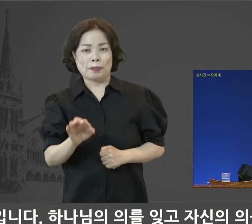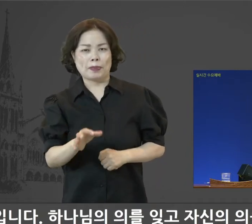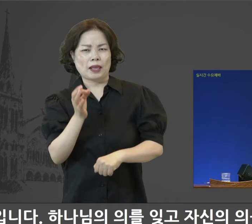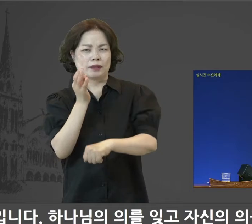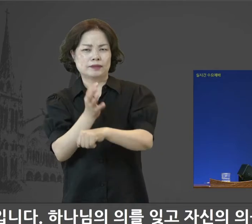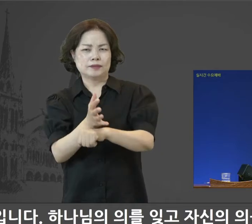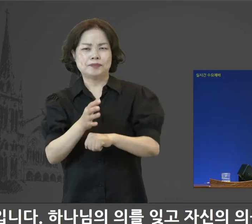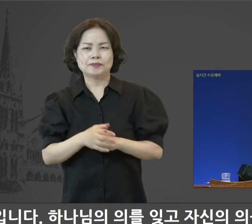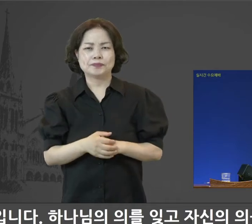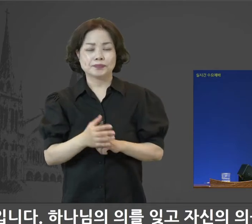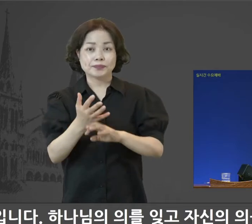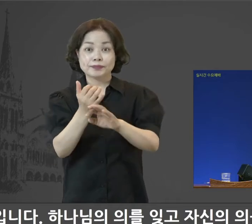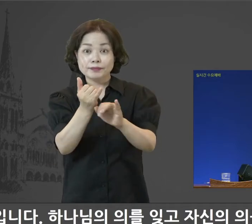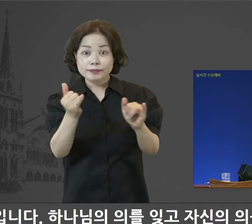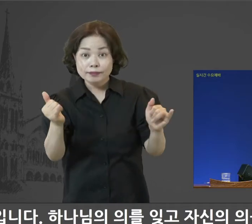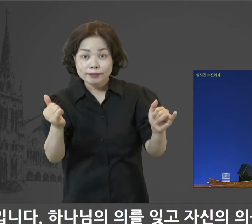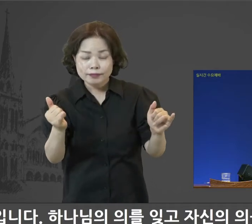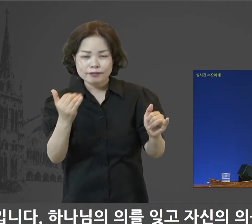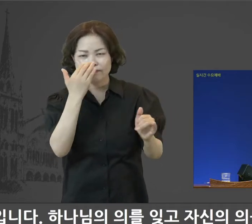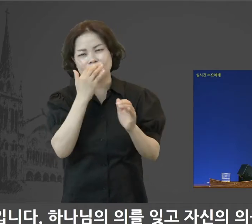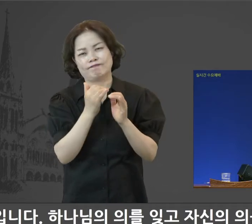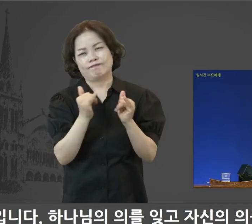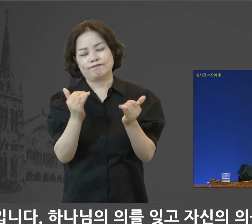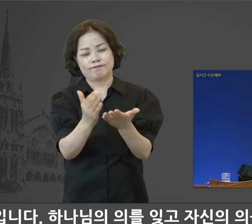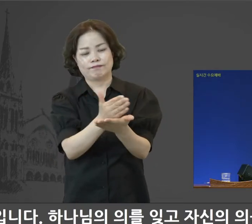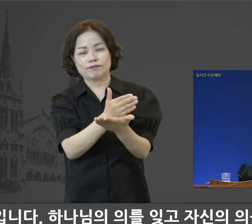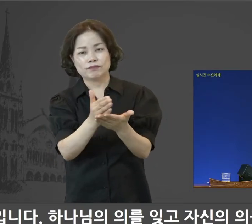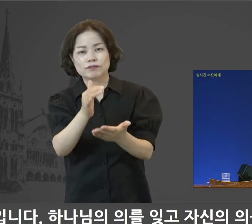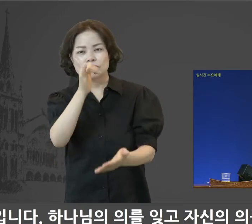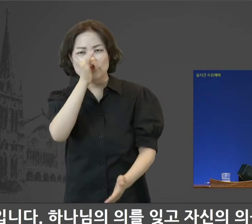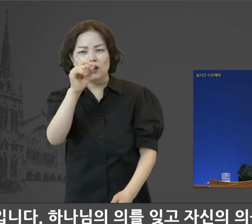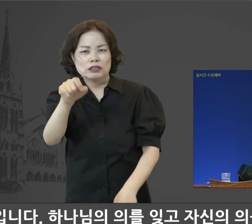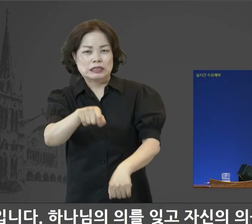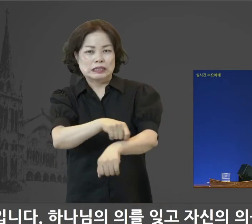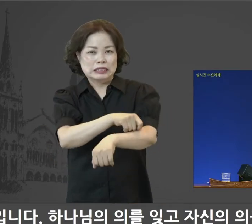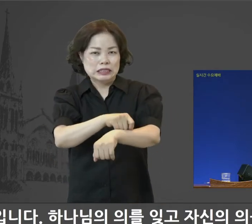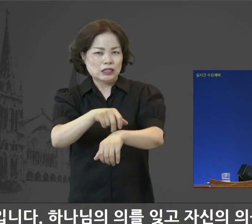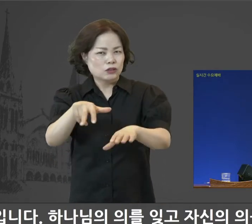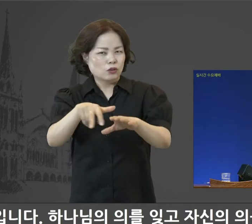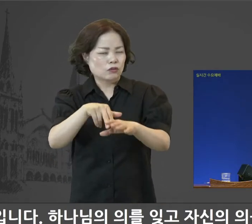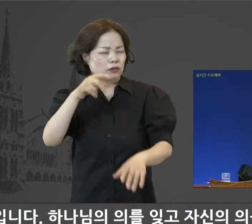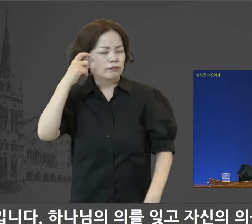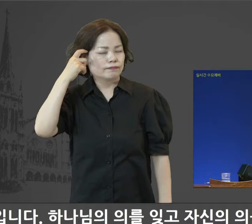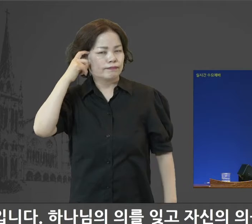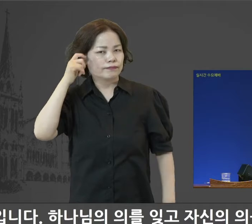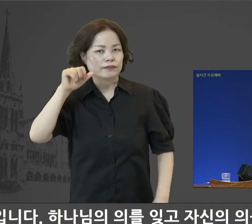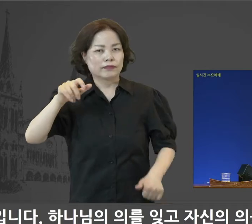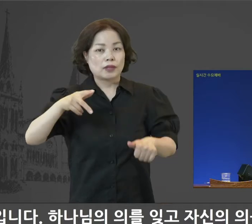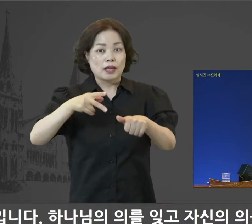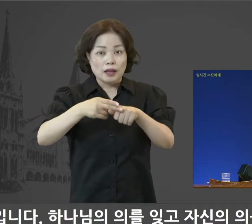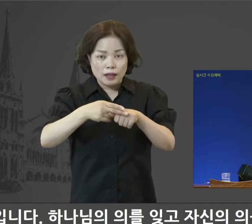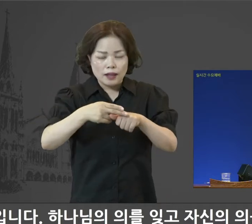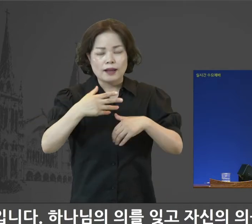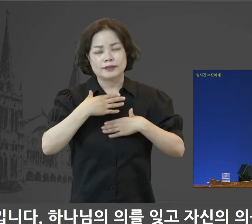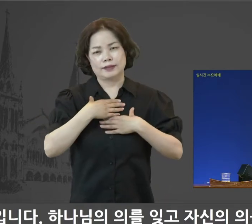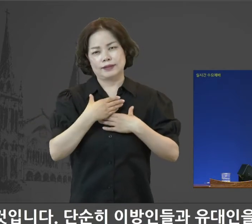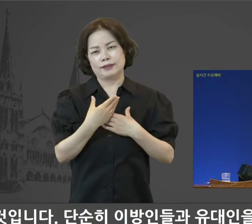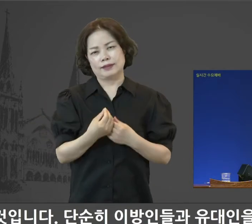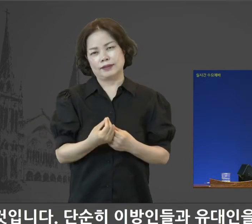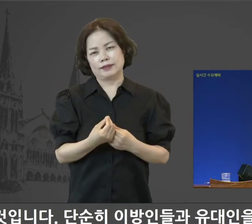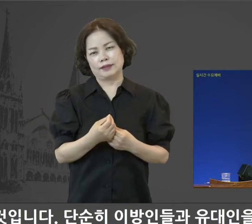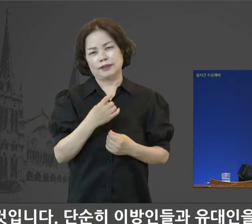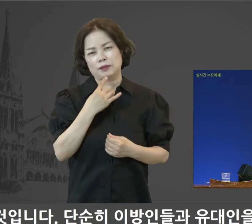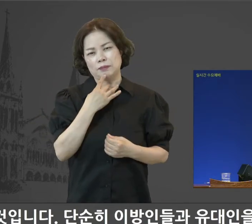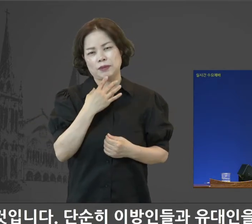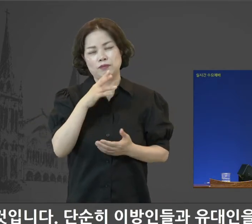단순히 이방인들과 유대인들을 구별짓는 어떤 특정한 종교의식, 할례라든지 안식일,